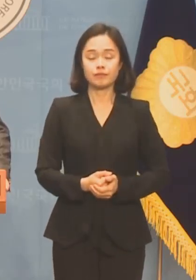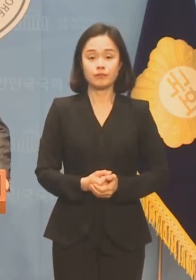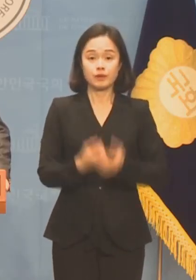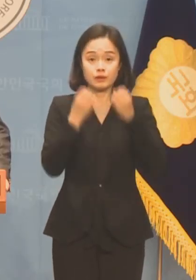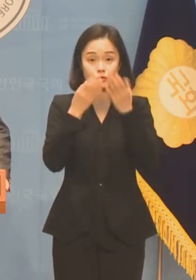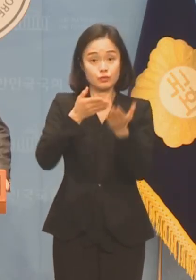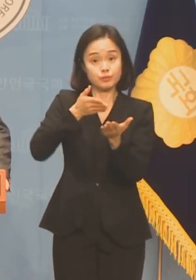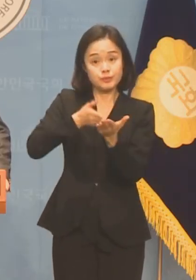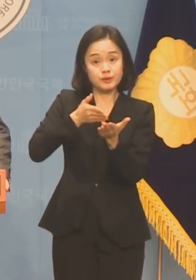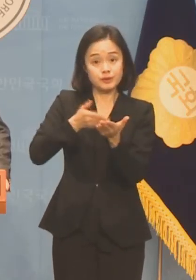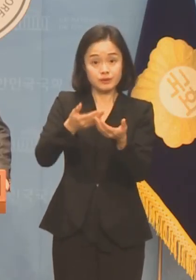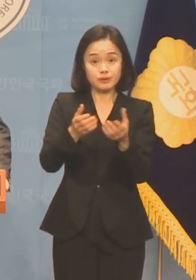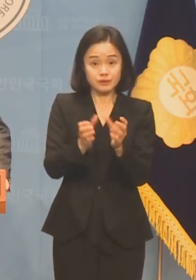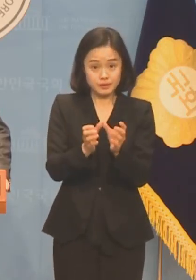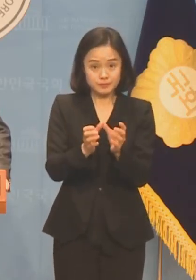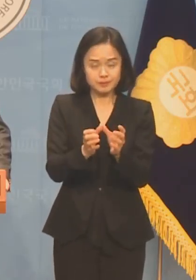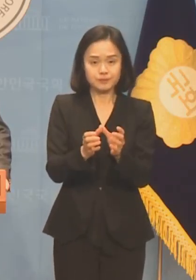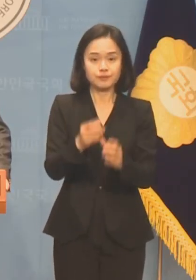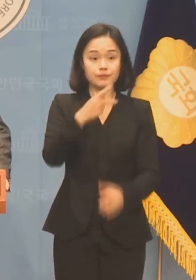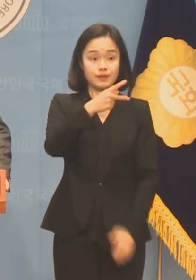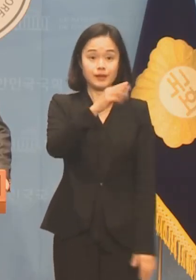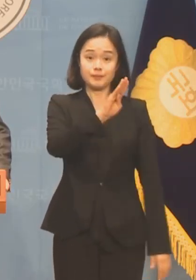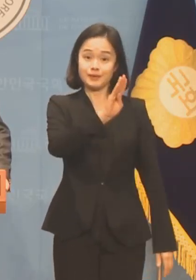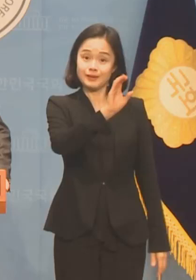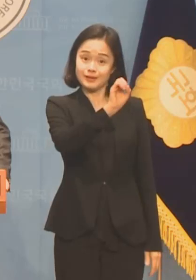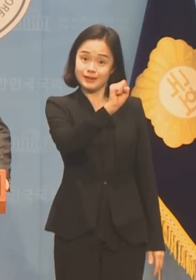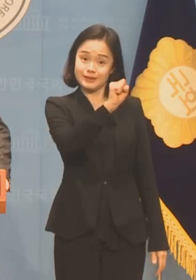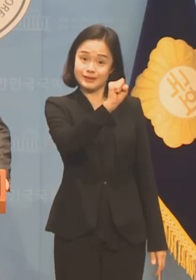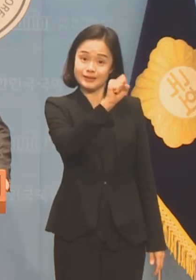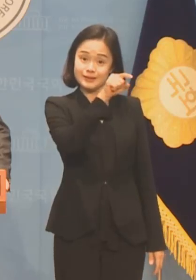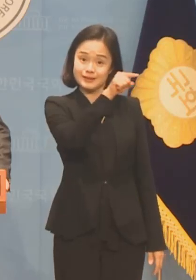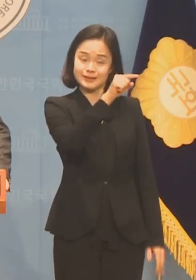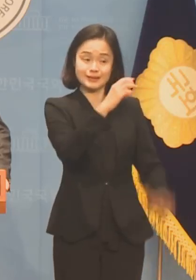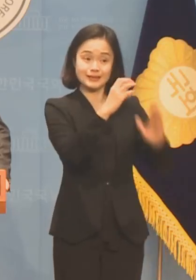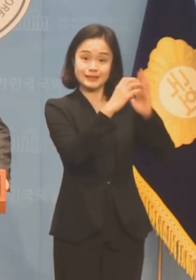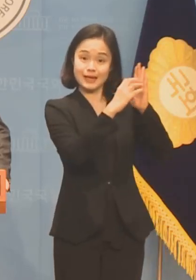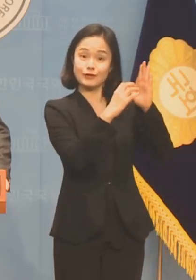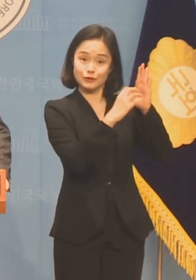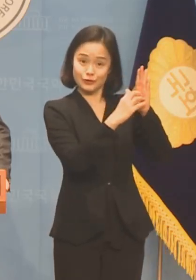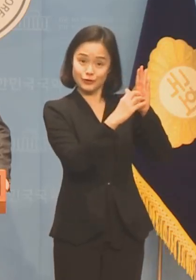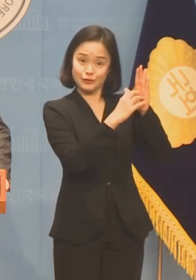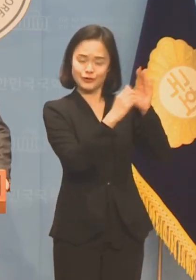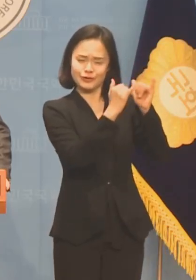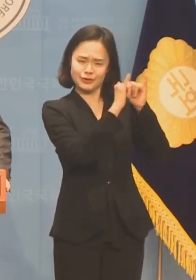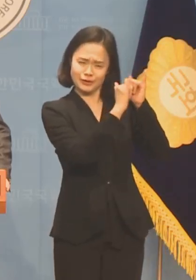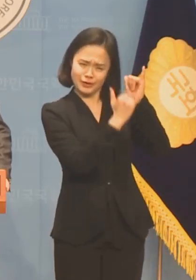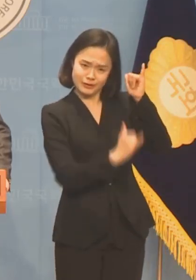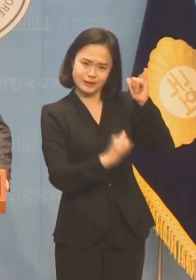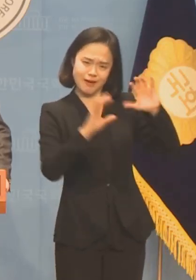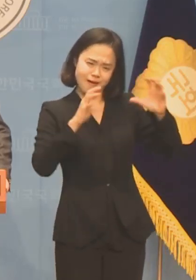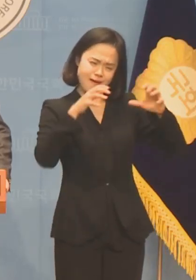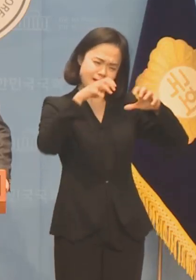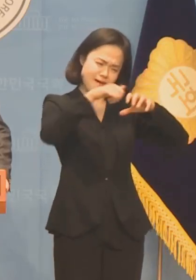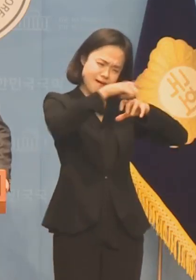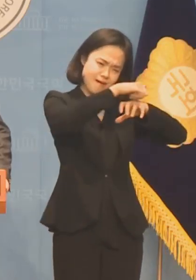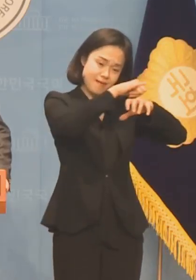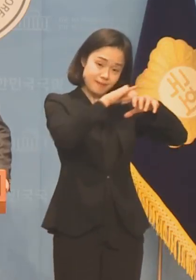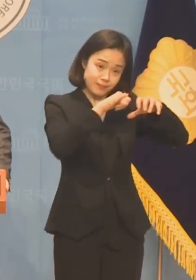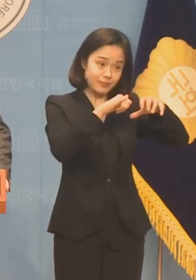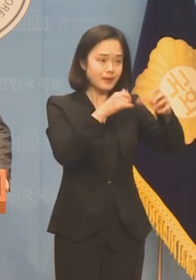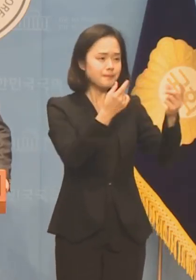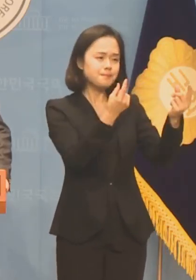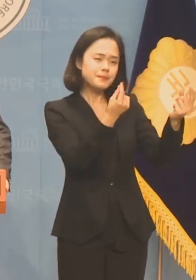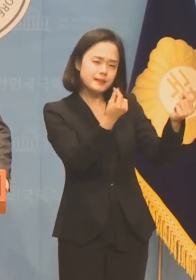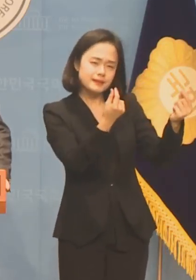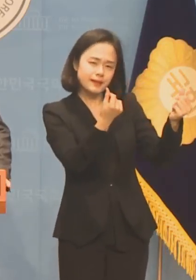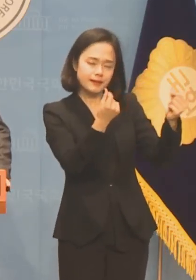그 걸어서 세계 속으로든가요, 그 유명한 다큐멘터리 있죠. 그거를 우리도 한번 해보자 그래가지고 다큐멘터리, 여행 다큐멘터리를 한번